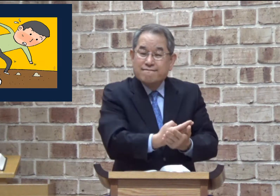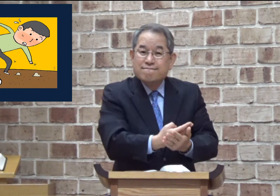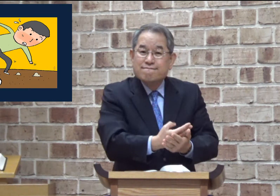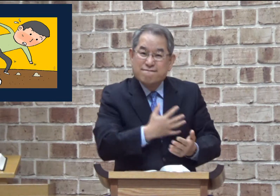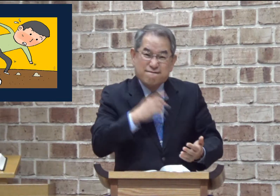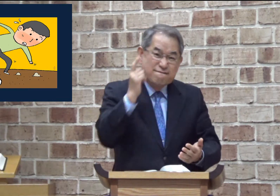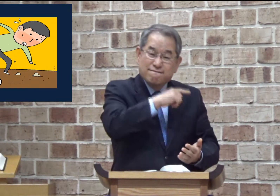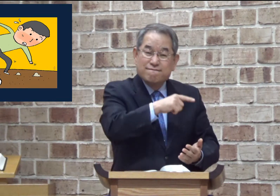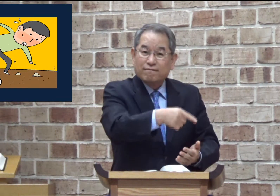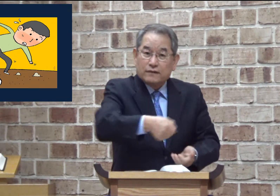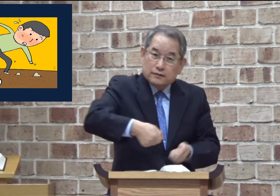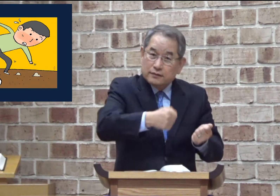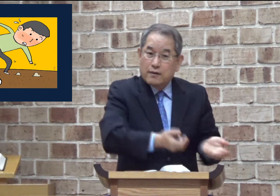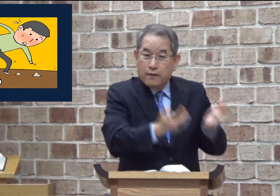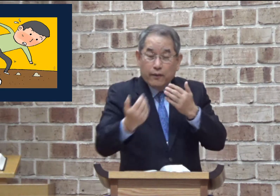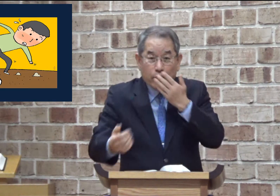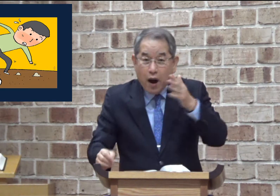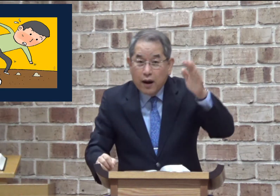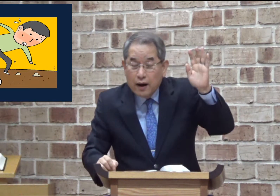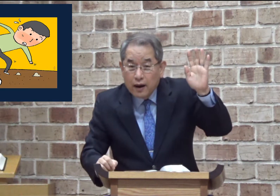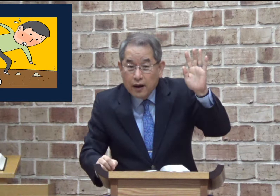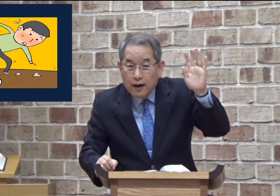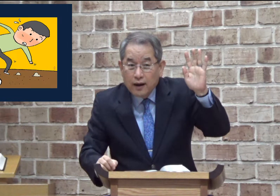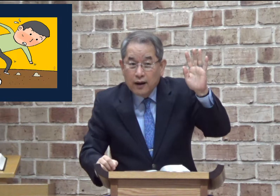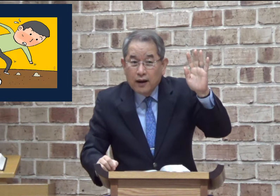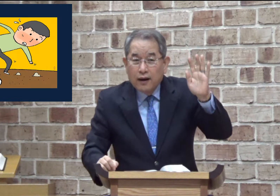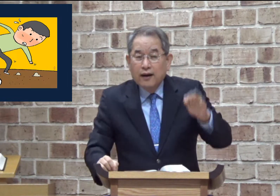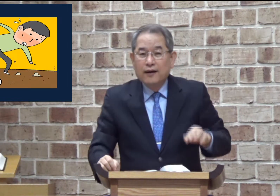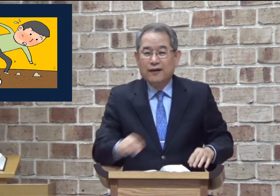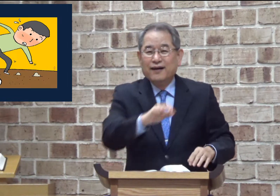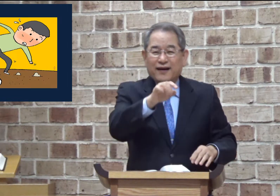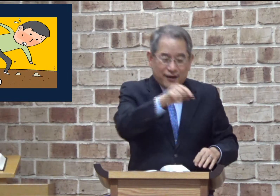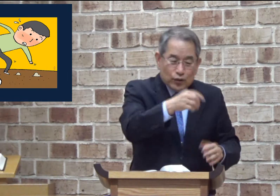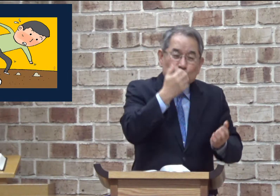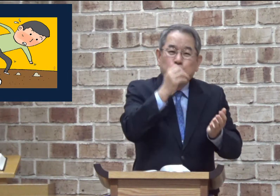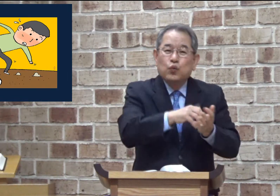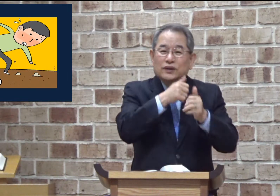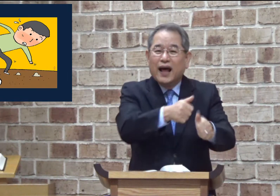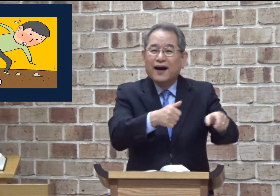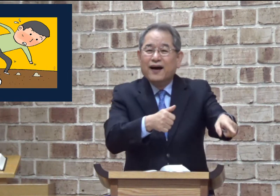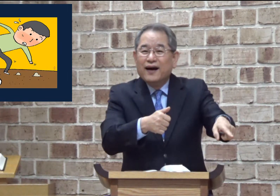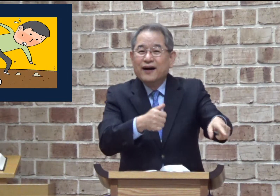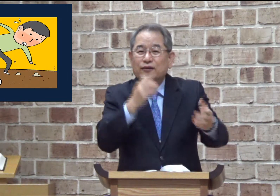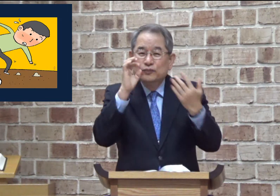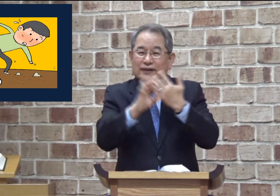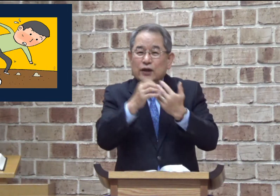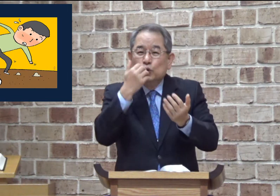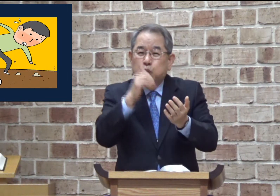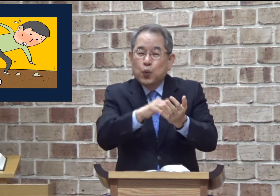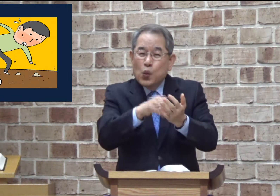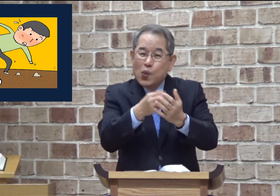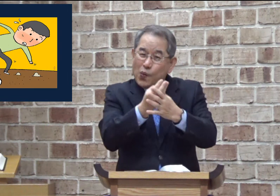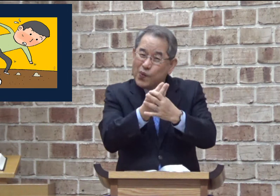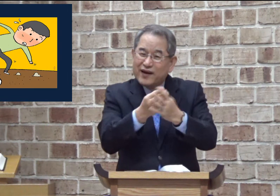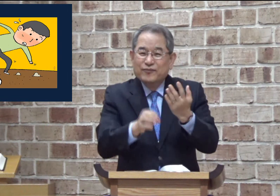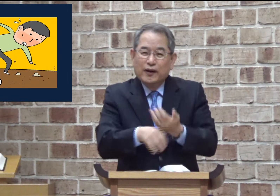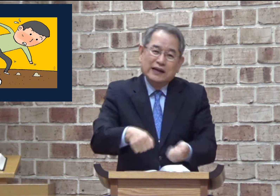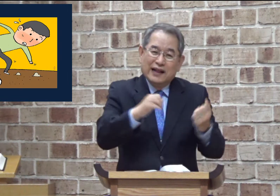돌이 조그맣다면 금방 없앨 수 있지만 엄청난 크기의 바위가 아래 숨어 있다면